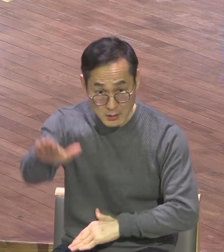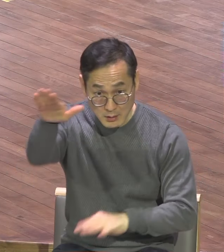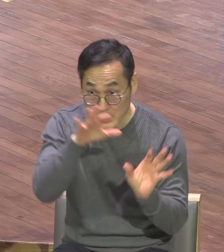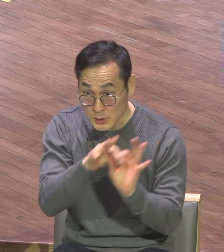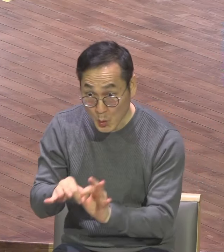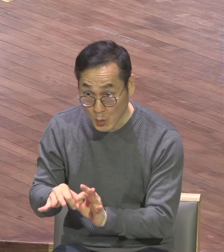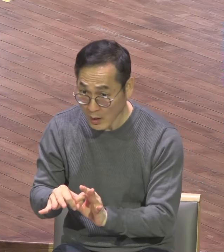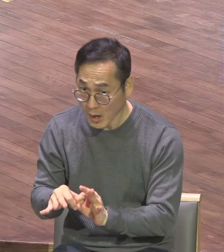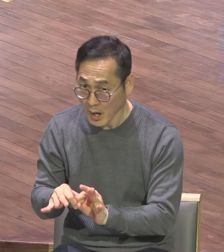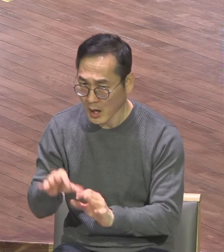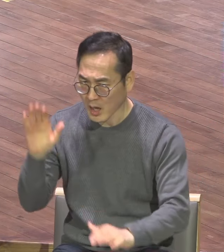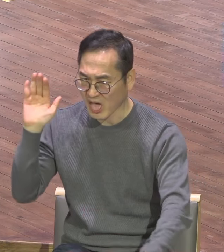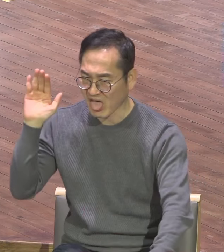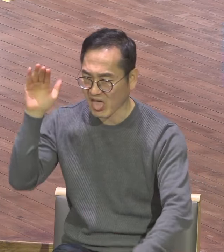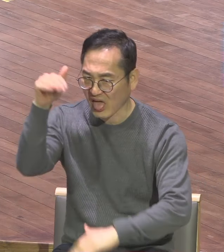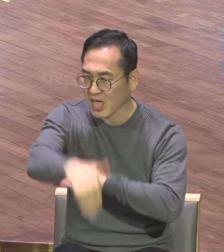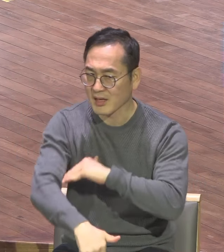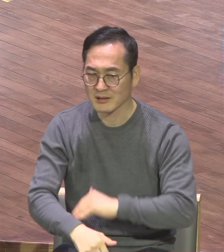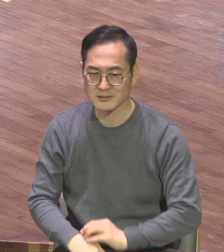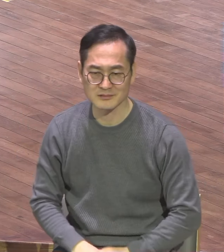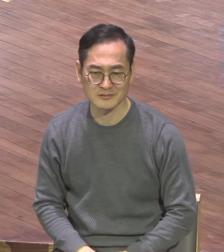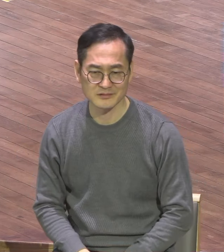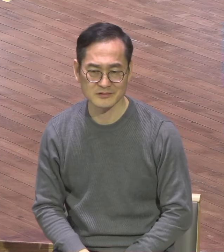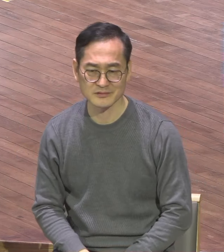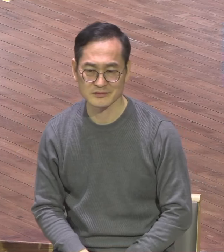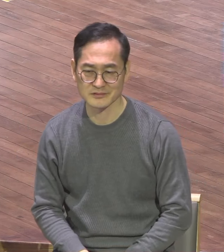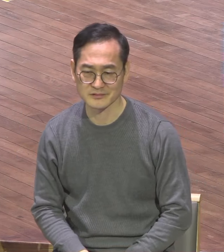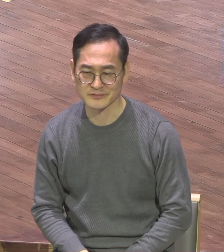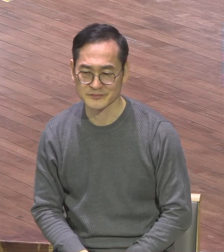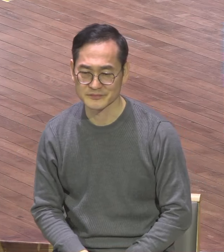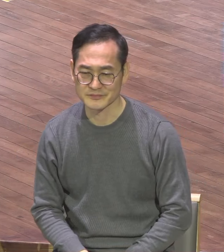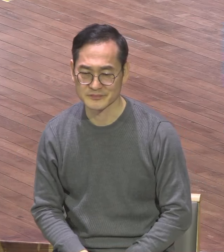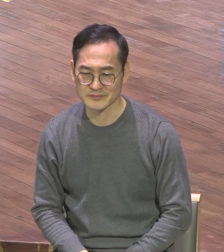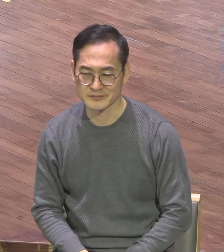정반대죠. 인간적으로 볼 때 하락세로 확 타버렸습니다.